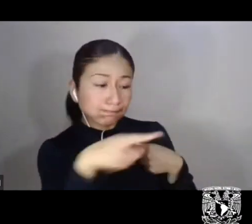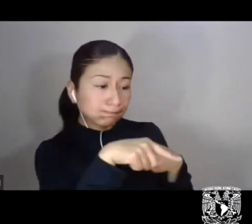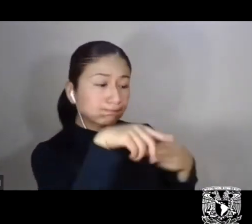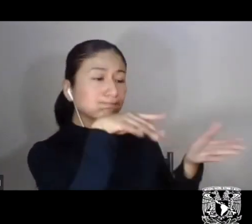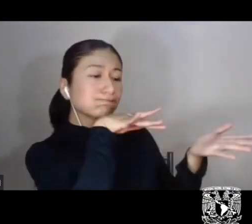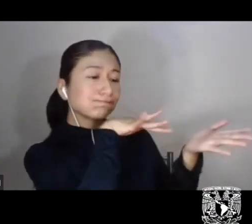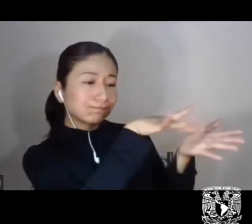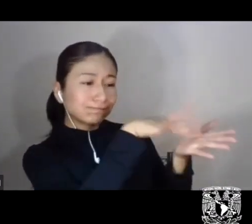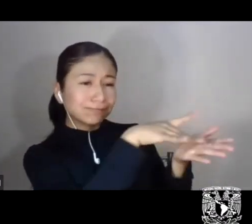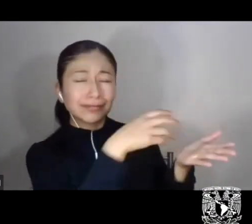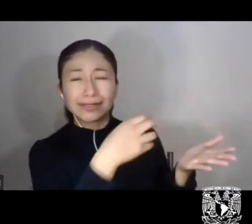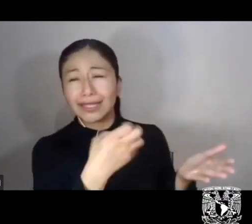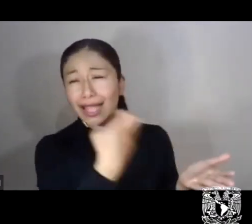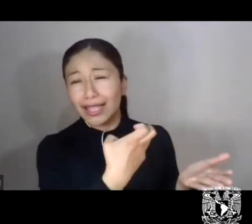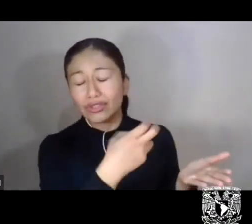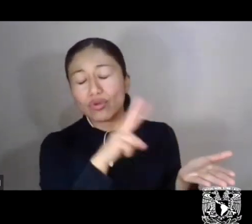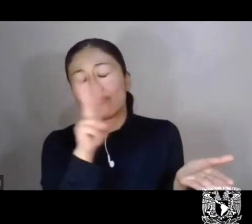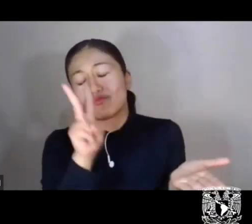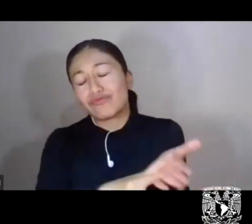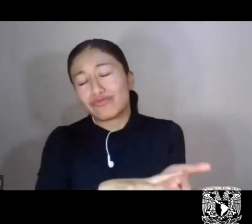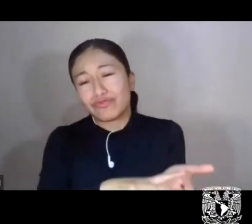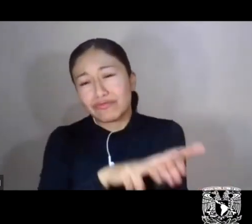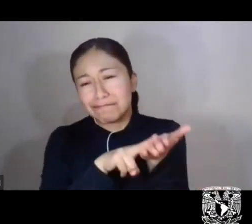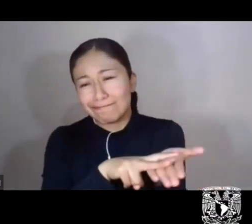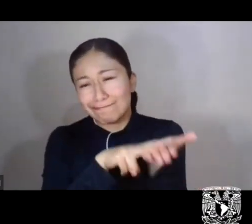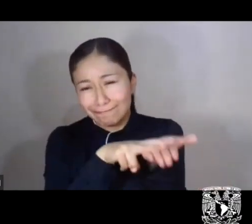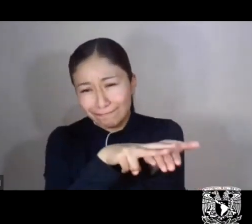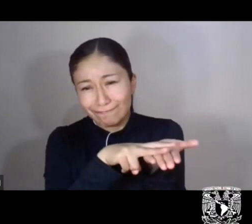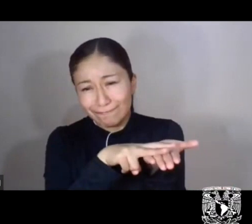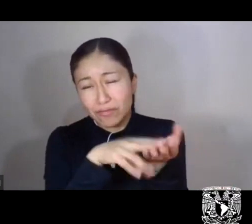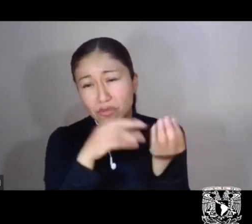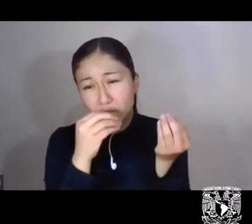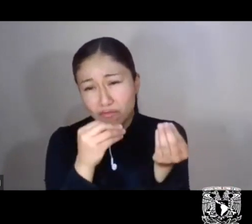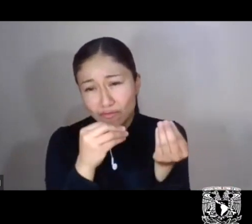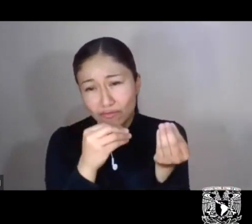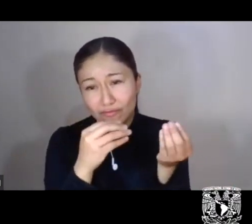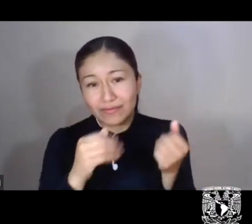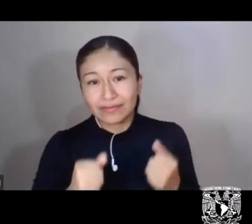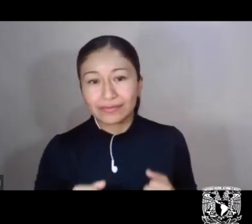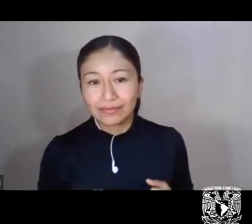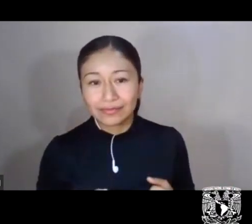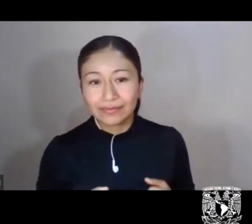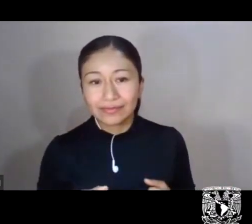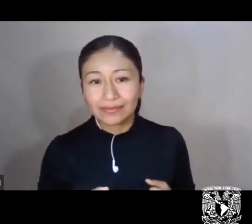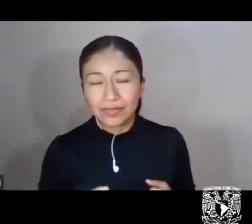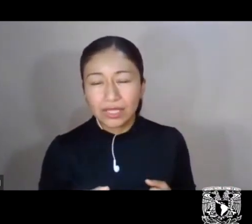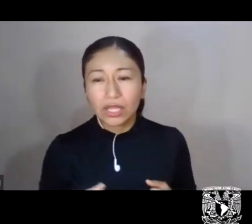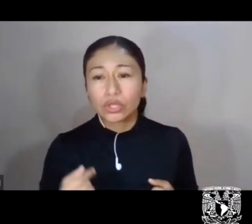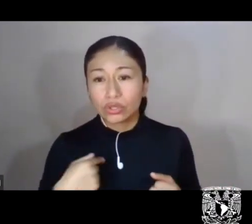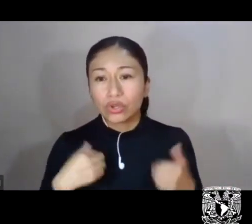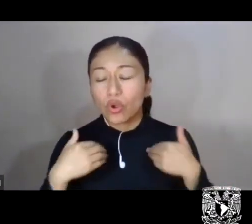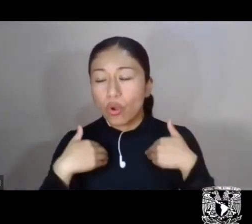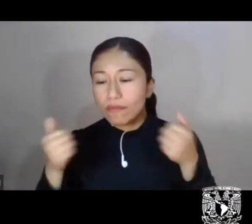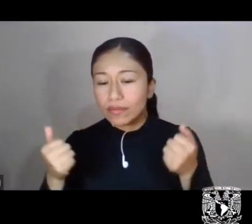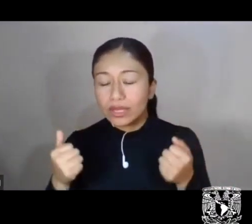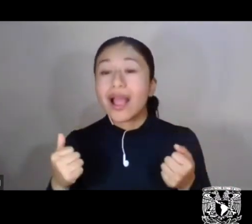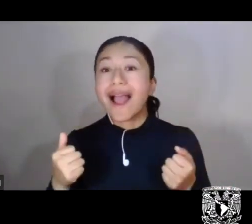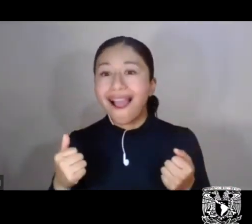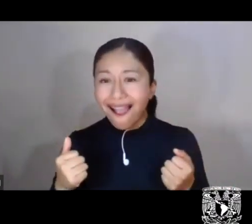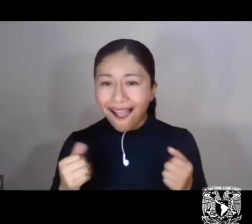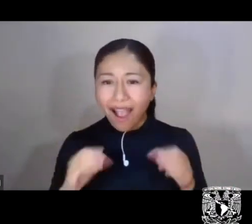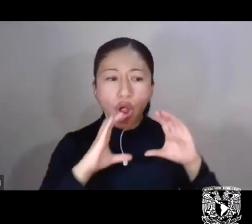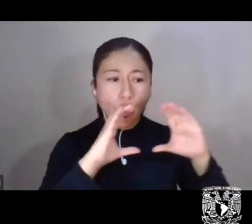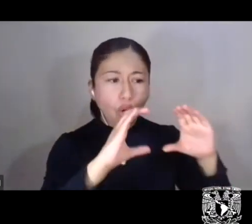Eso lo valoro mucho porque también me hace pensar el tema del cuidado y del apoyo y de la asistencia desde otros referentes